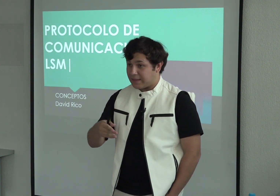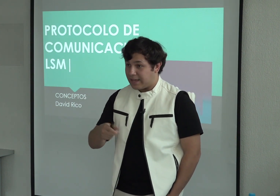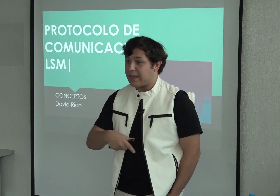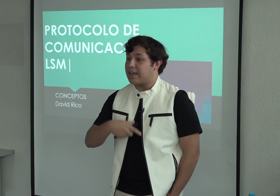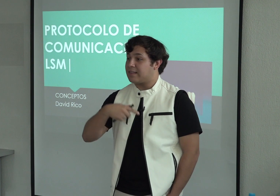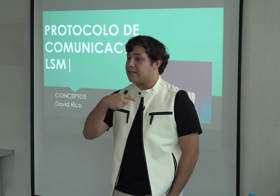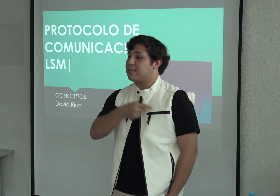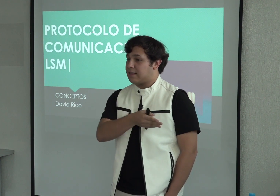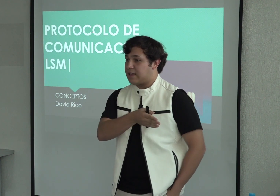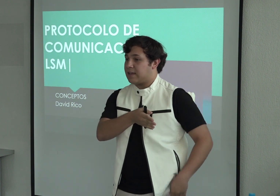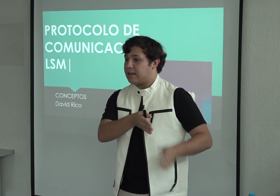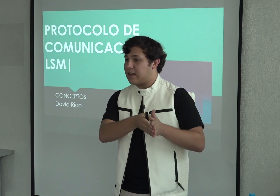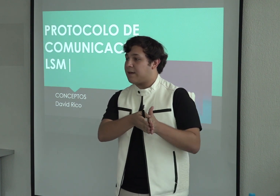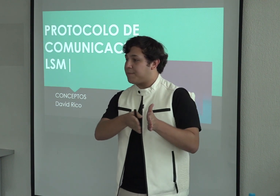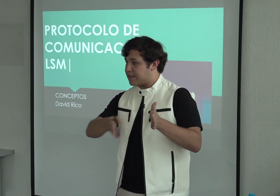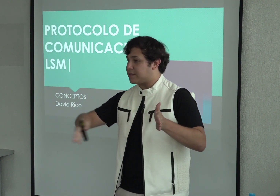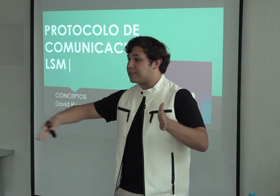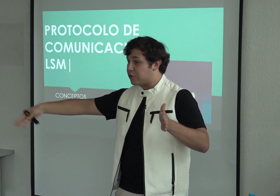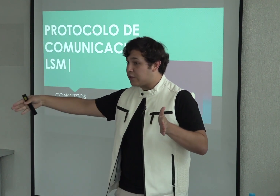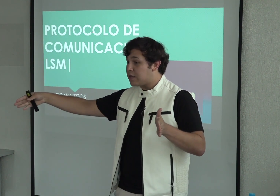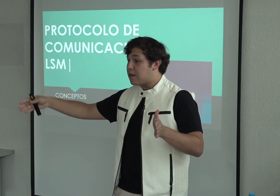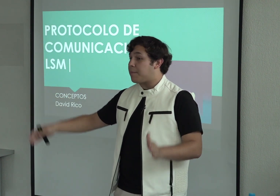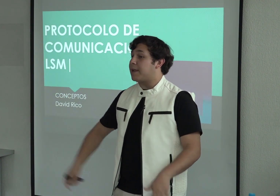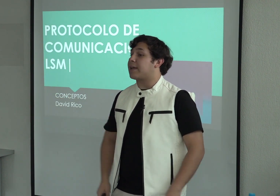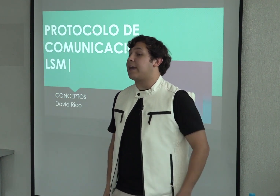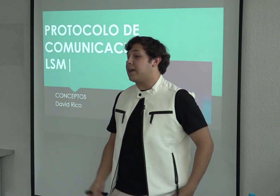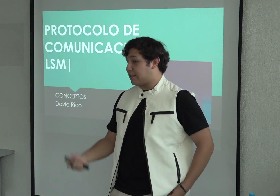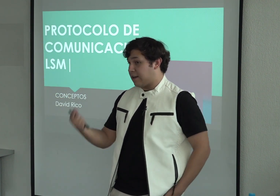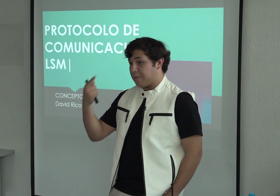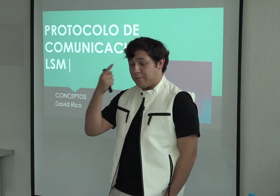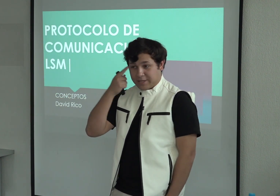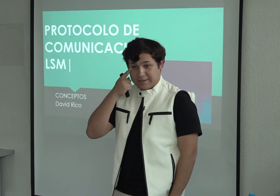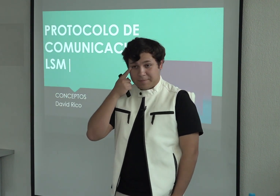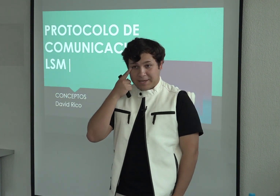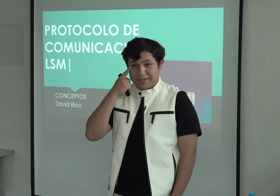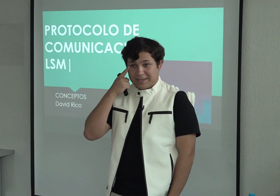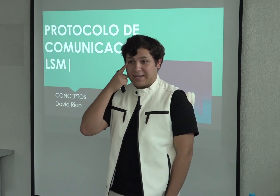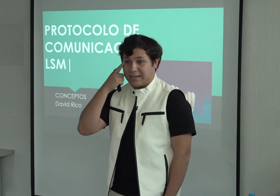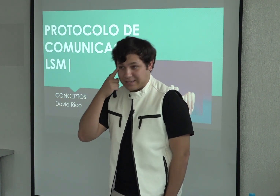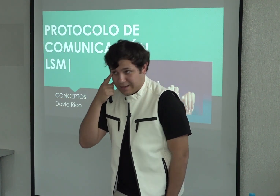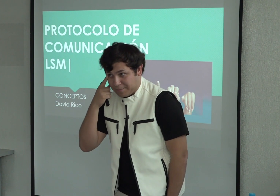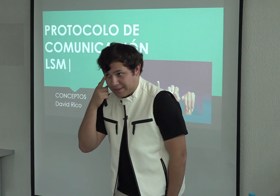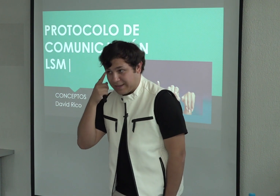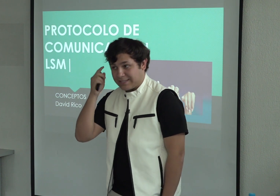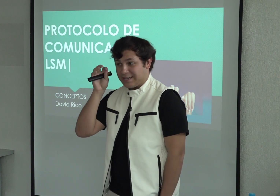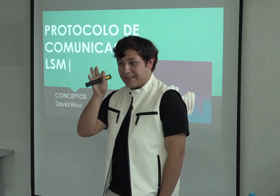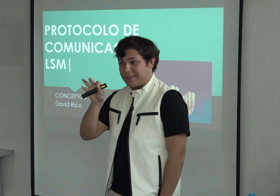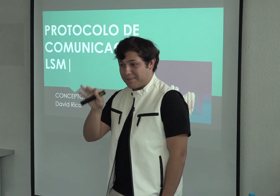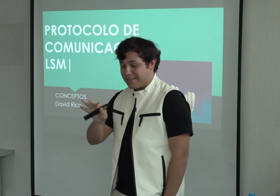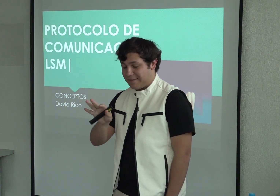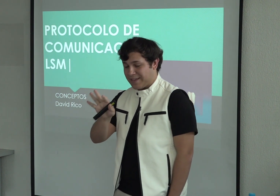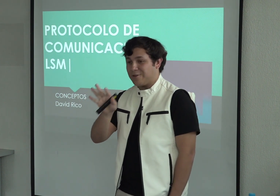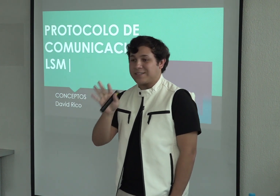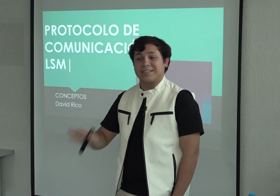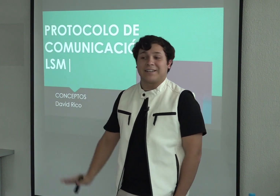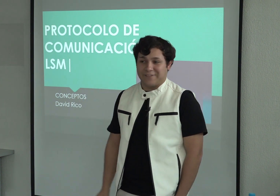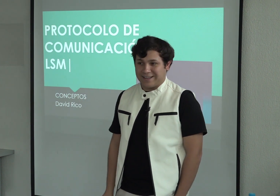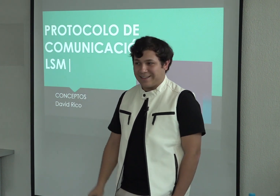constantemente en la presentación para que se lo memoricen bien y se aprendan excelentemente bien lo que significa.